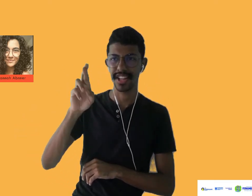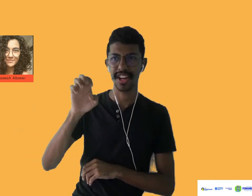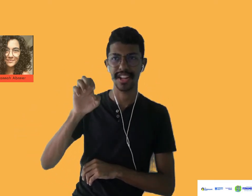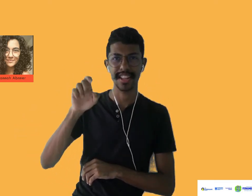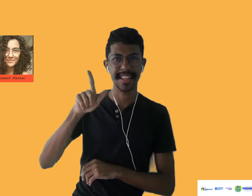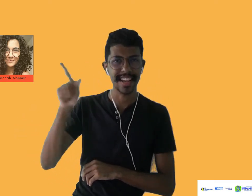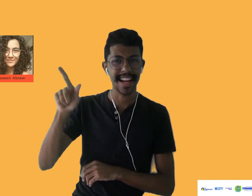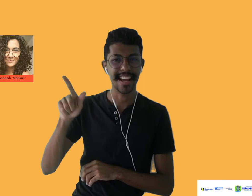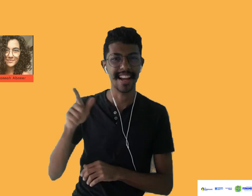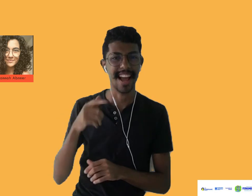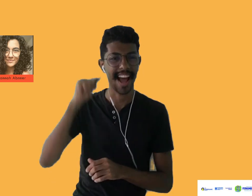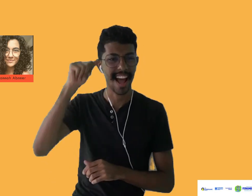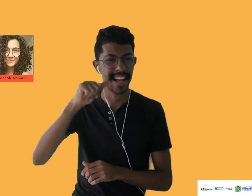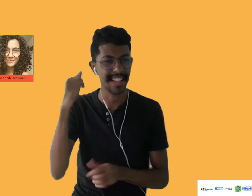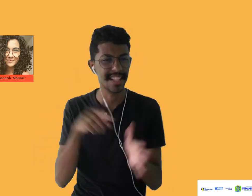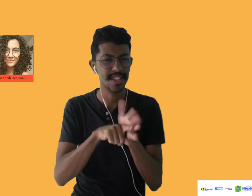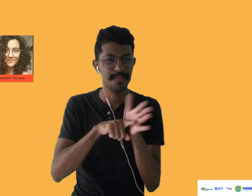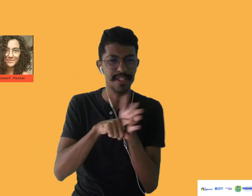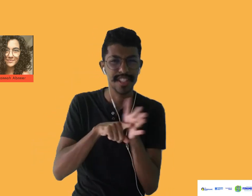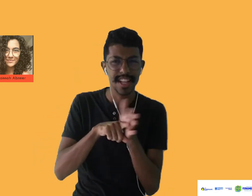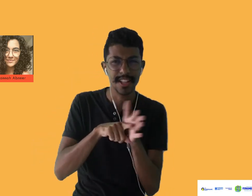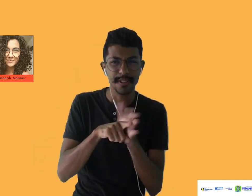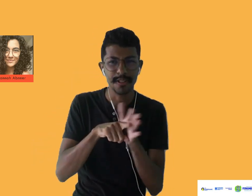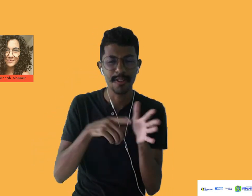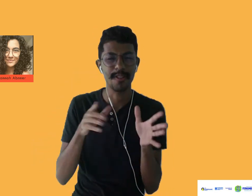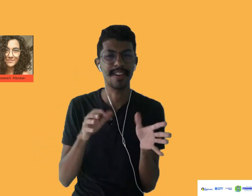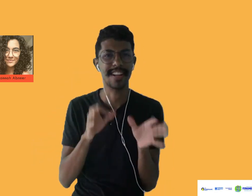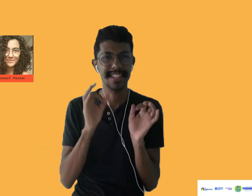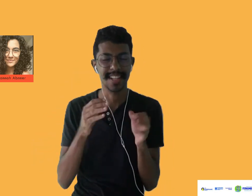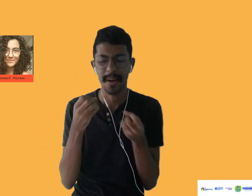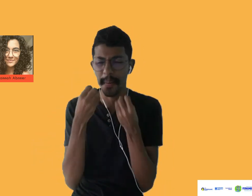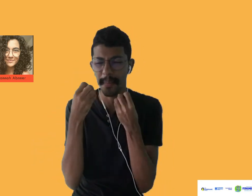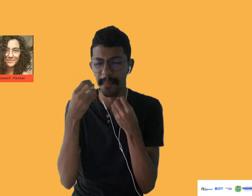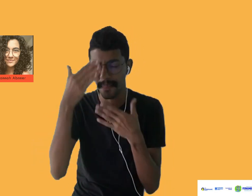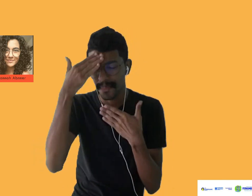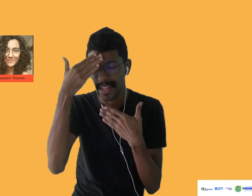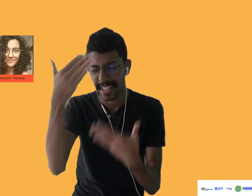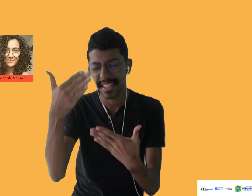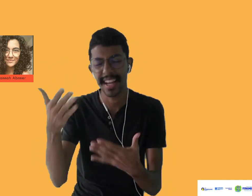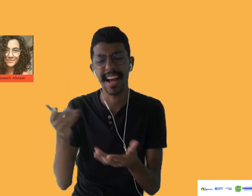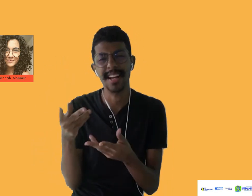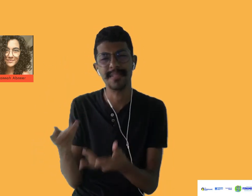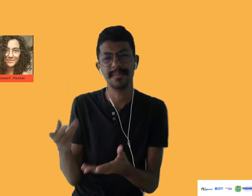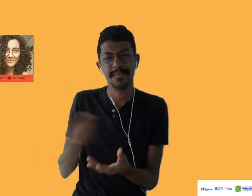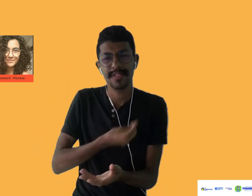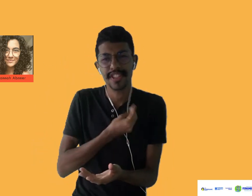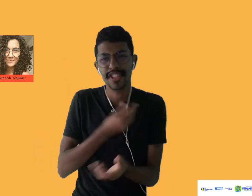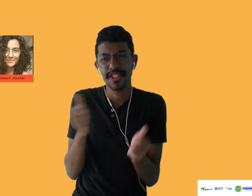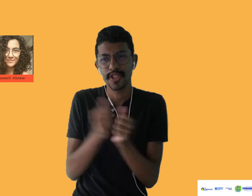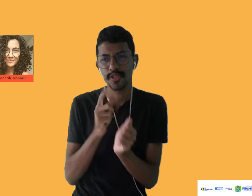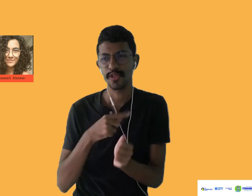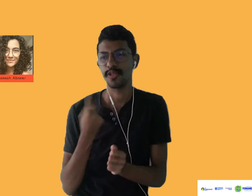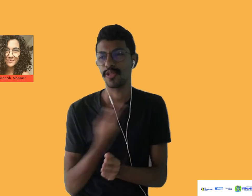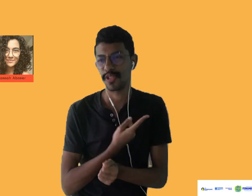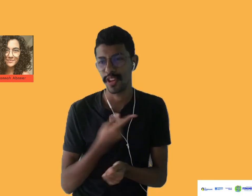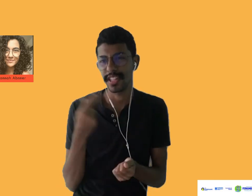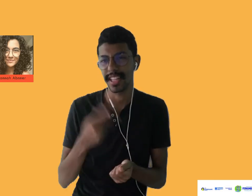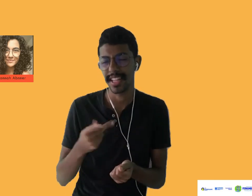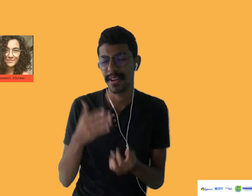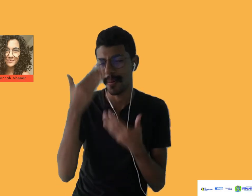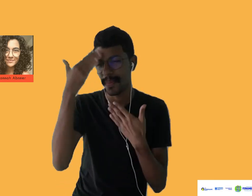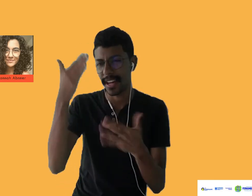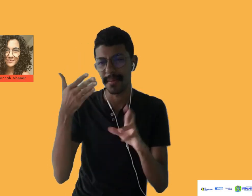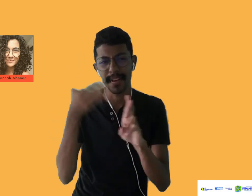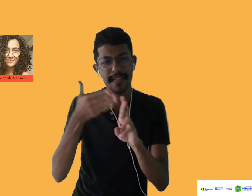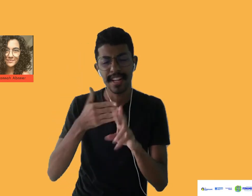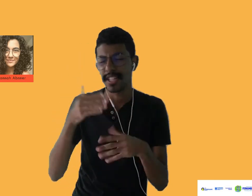Olha, muito obrigada, Naná, por ter estado aqui com a gente hoje no Fogo das Cinzas. Obrigada mesmo, obrigada por ter referência, obrigada pela